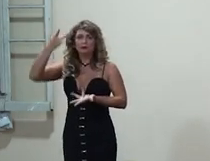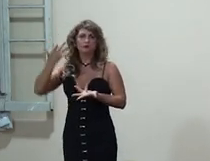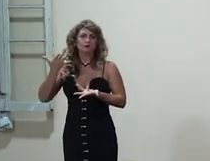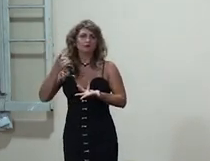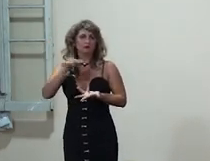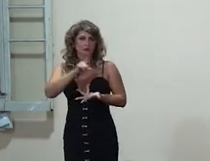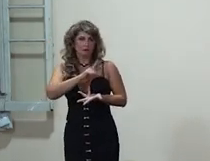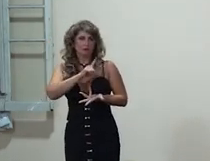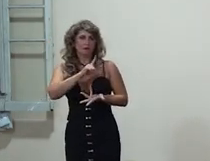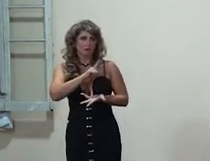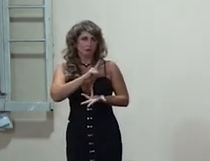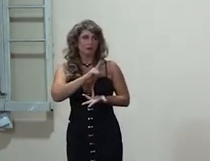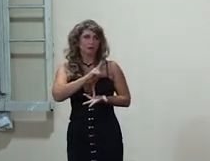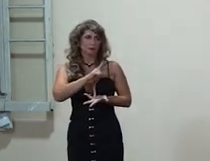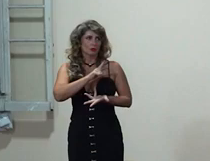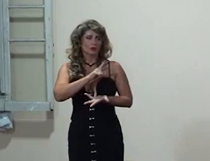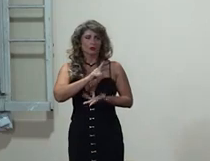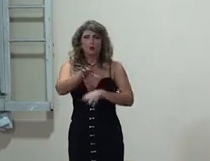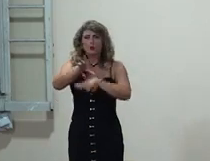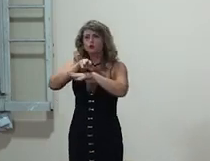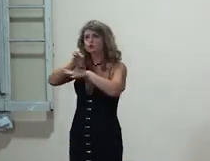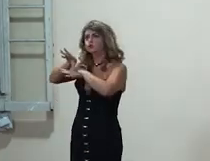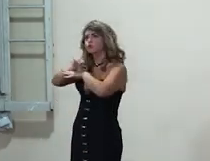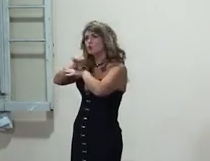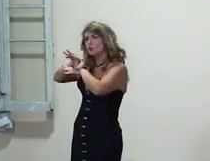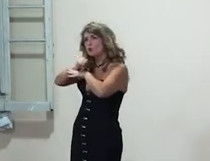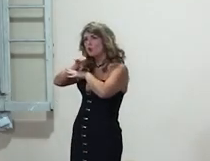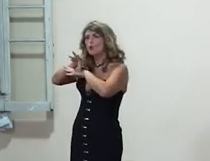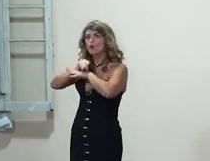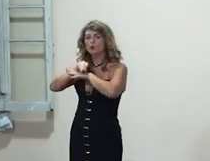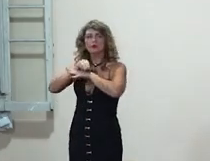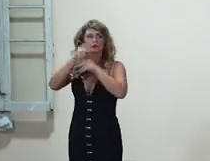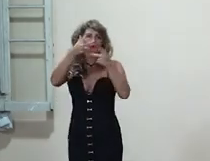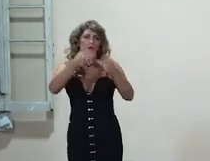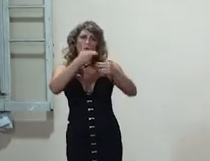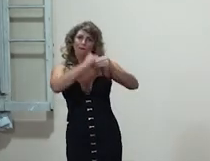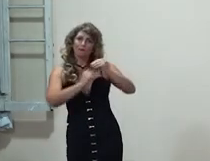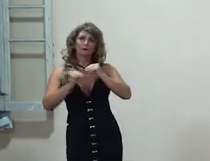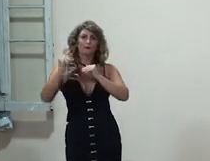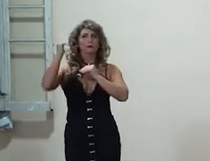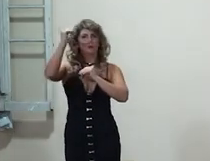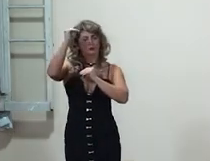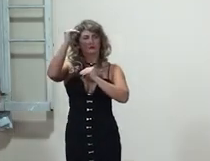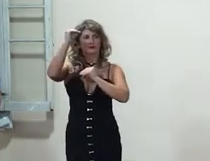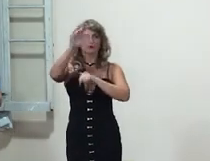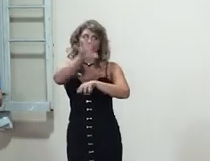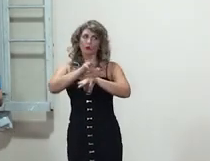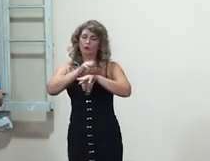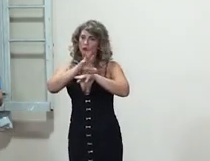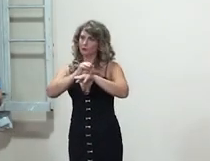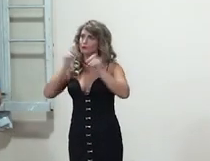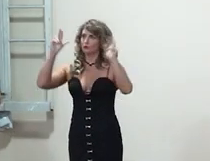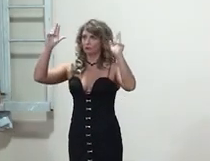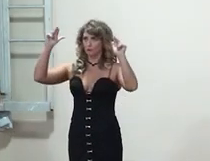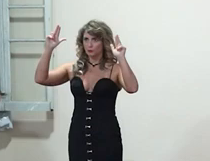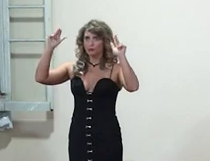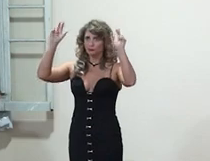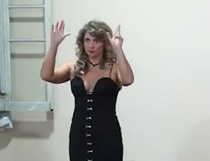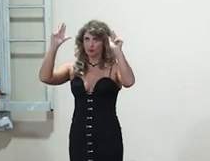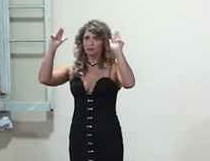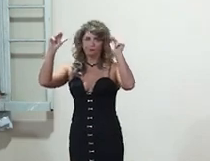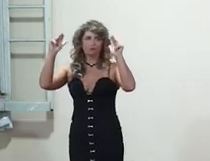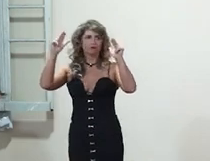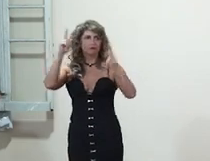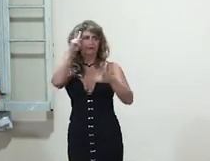que têm tanto conhecimento quanto ou até mais conhecimento sobre o tema